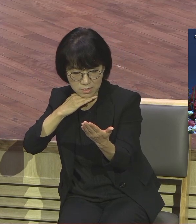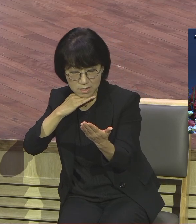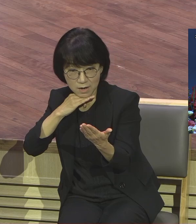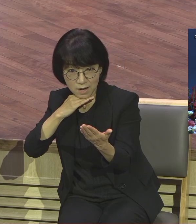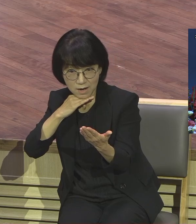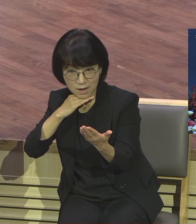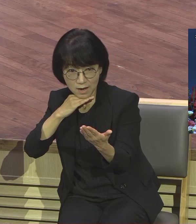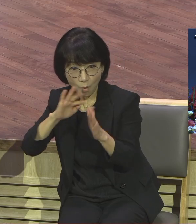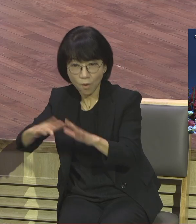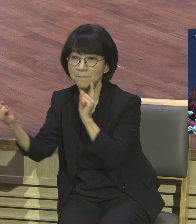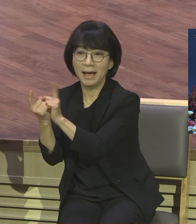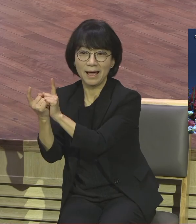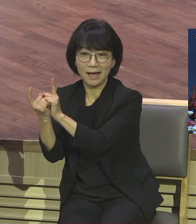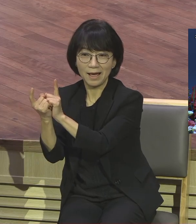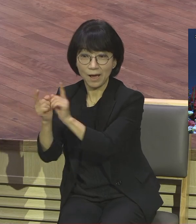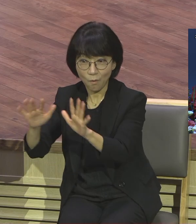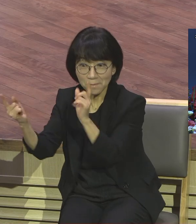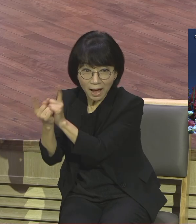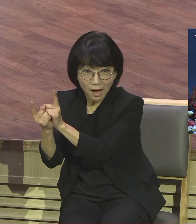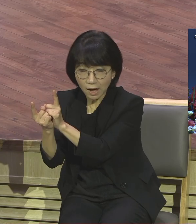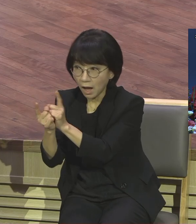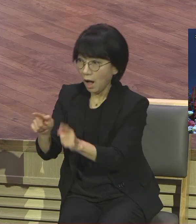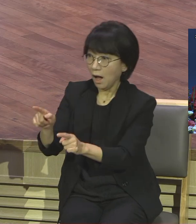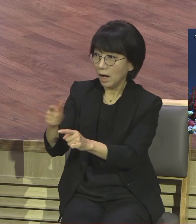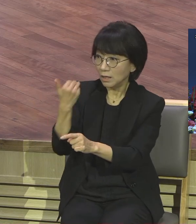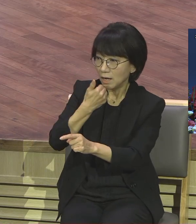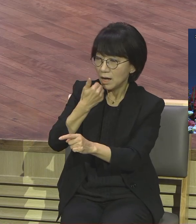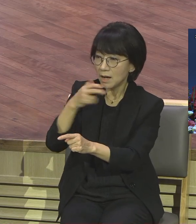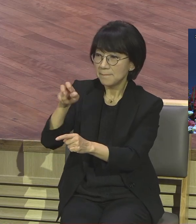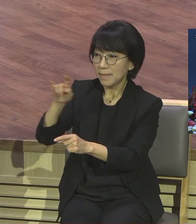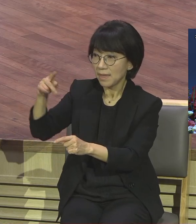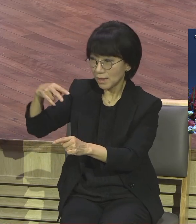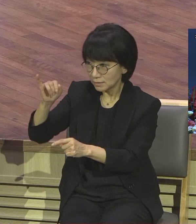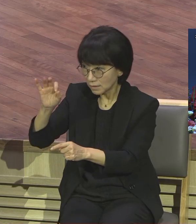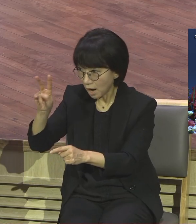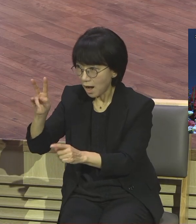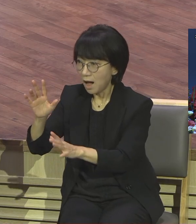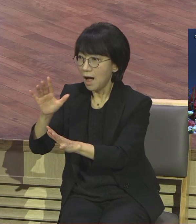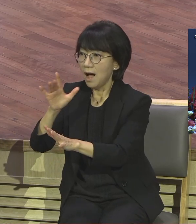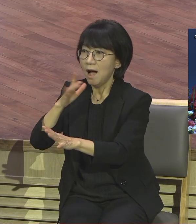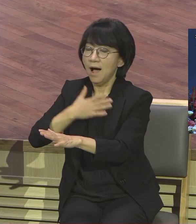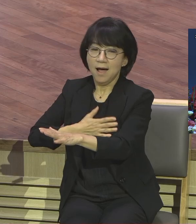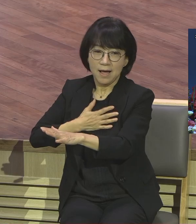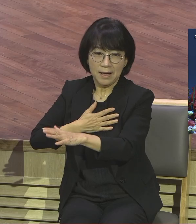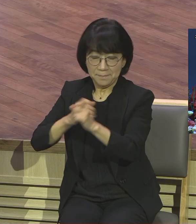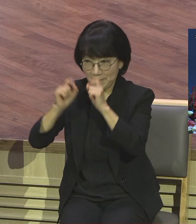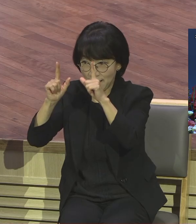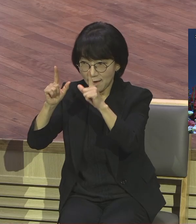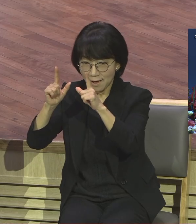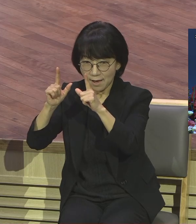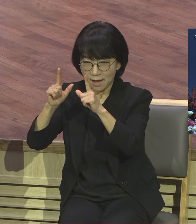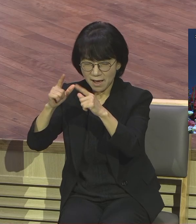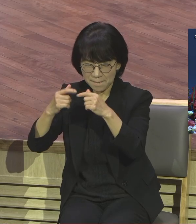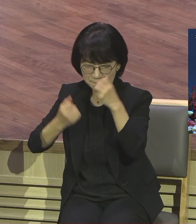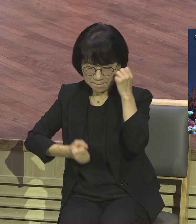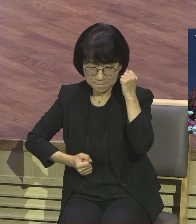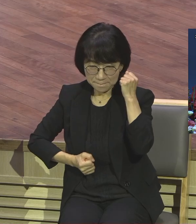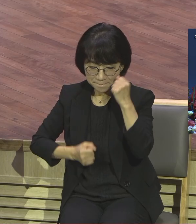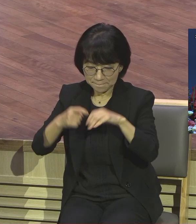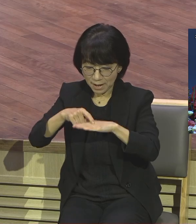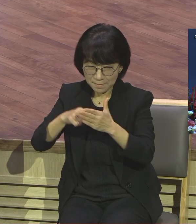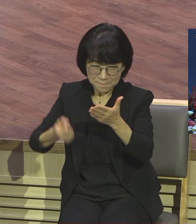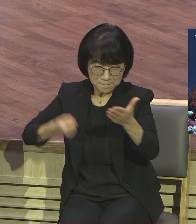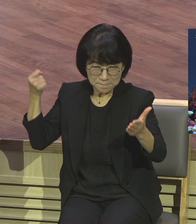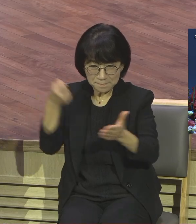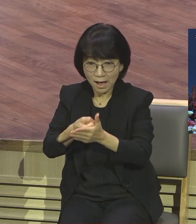있었는데, 예수를 만나니까, 이분이 기다렸던 메시아란 말이에요. 그러니까 이걸 깨닫고 주저함 없이 뭘